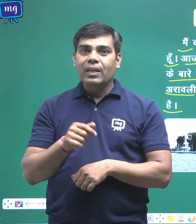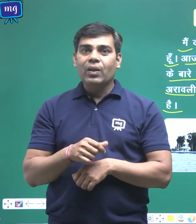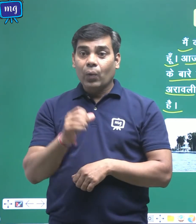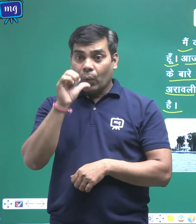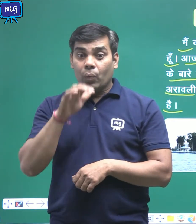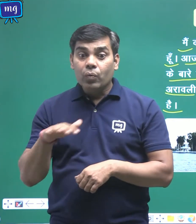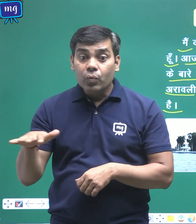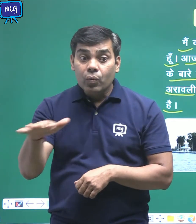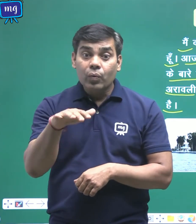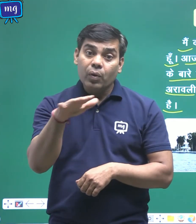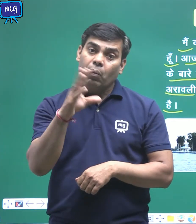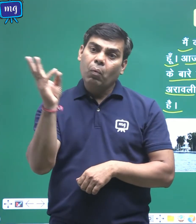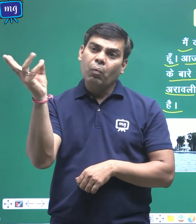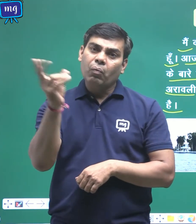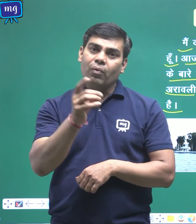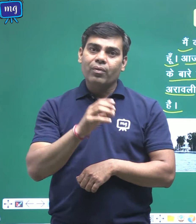झीलें हैं।